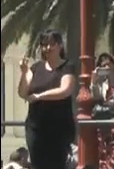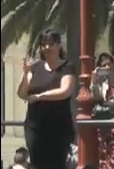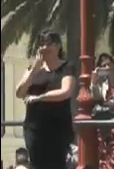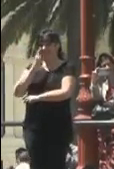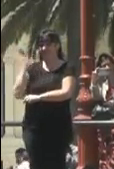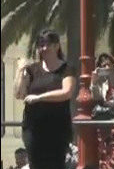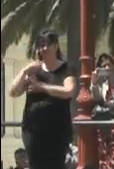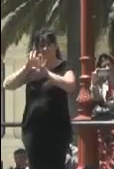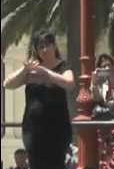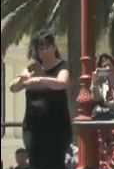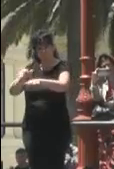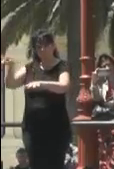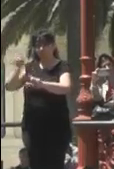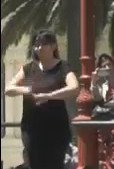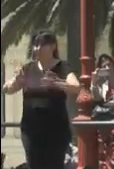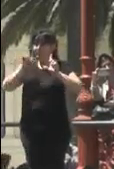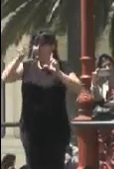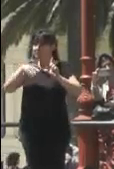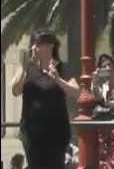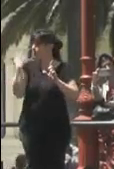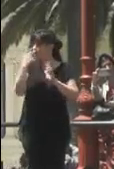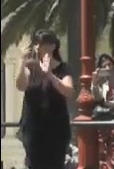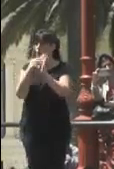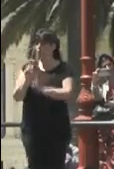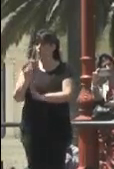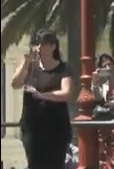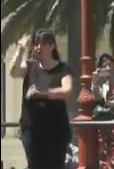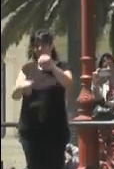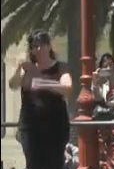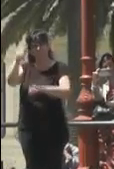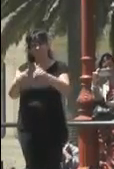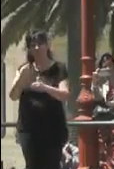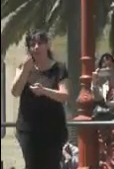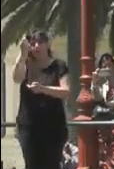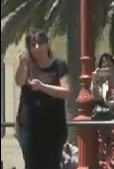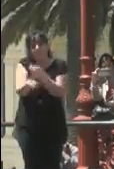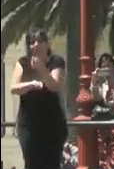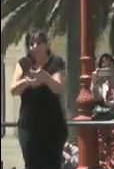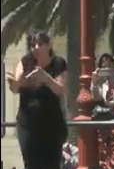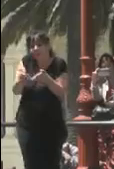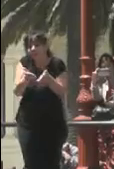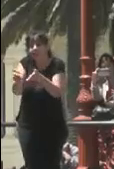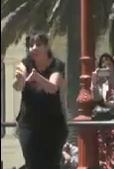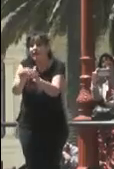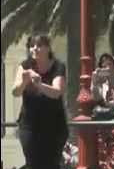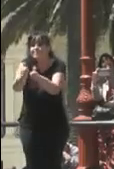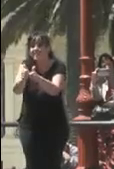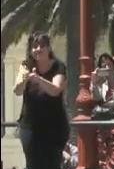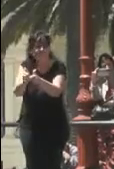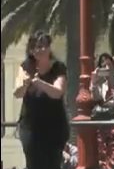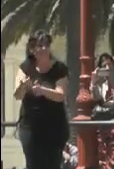Lo fue también porque en las elecciones del 2012 se fue sentando las piedrecitas de este camino. Y lo fue en las